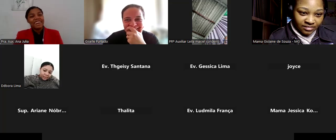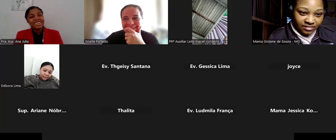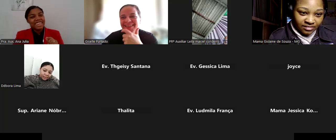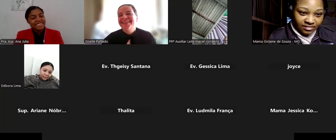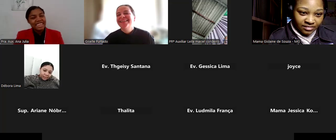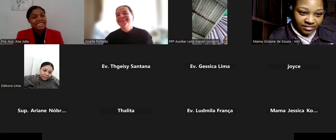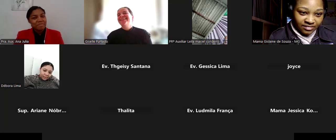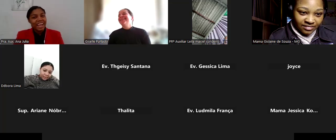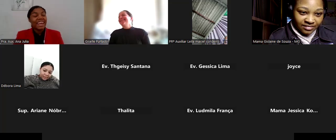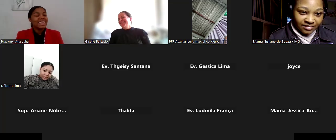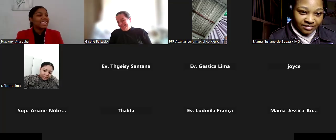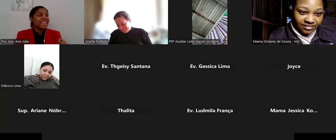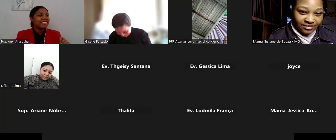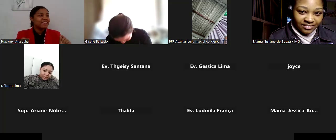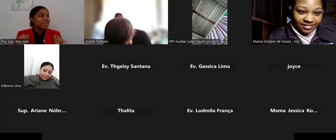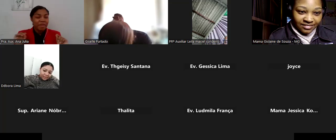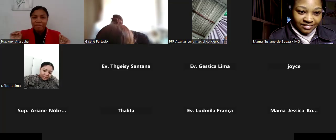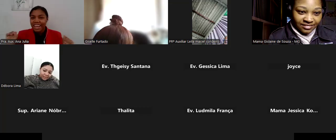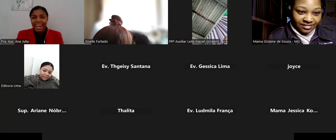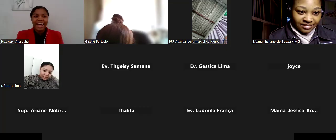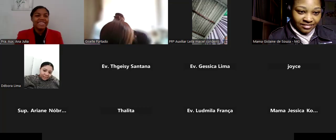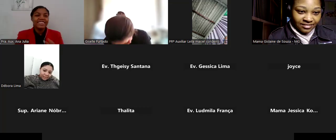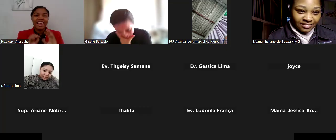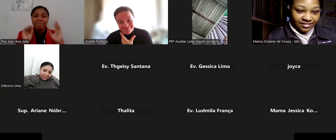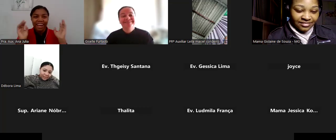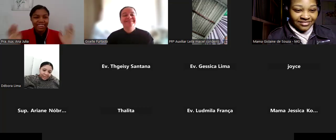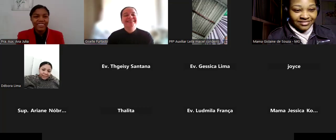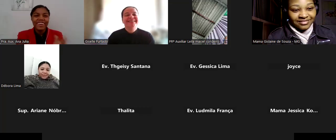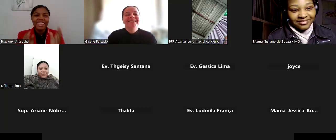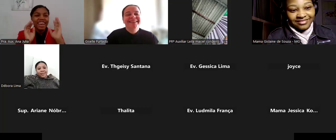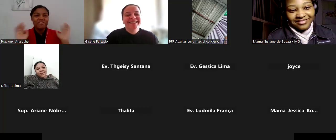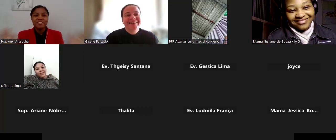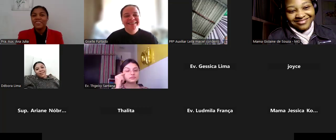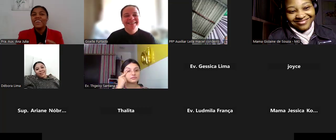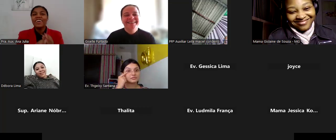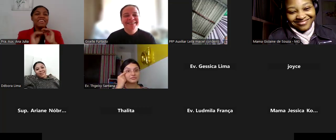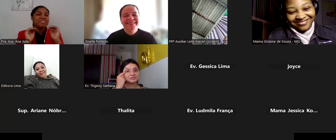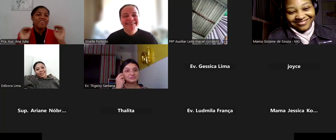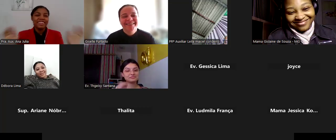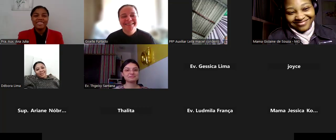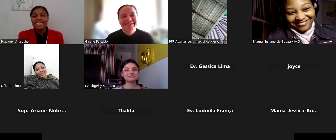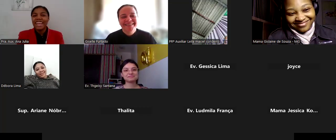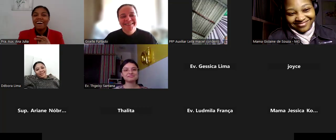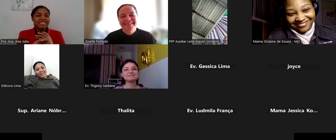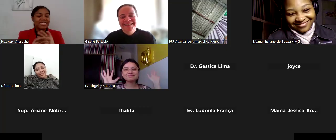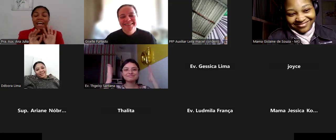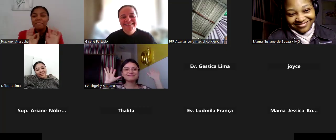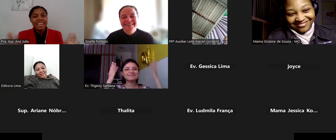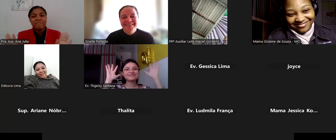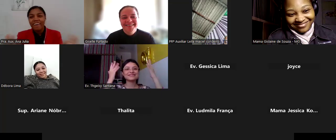mandei mensagem para ela e ela estava no supermercado e ela parou e gravou e me falou o sinal na mesma